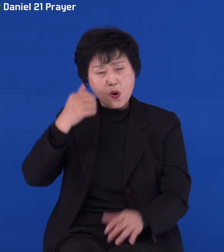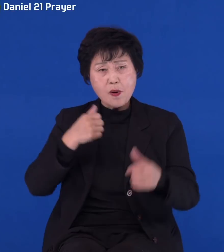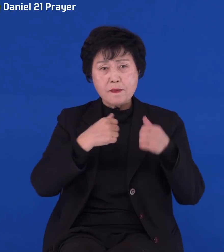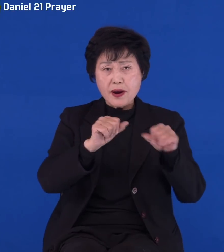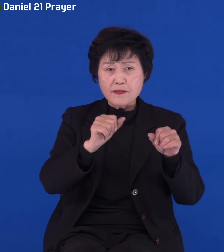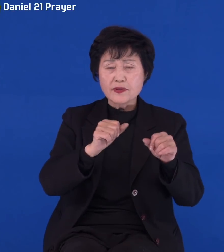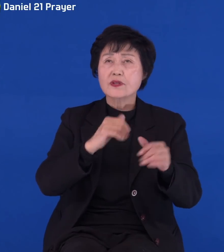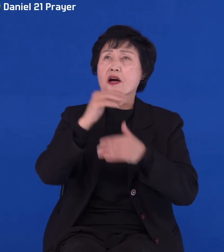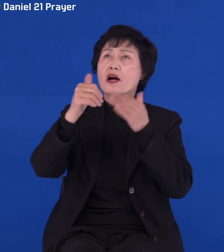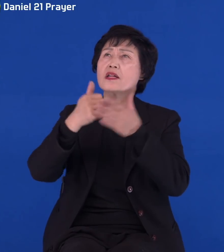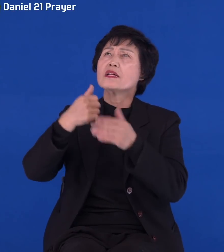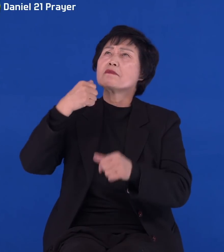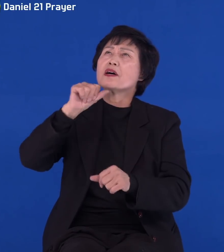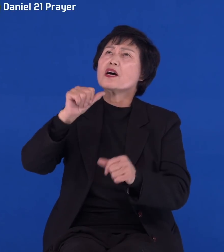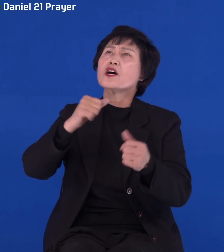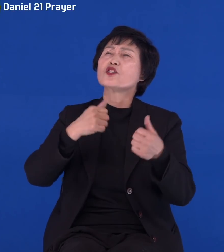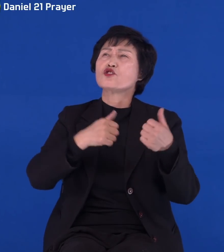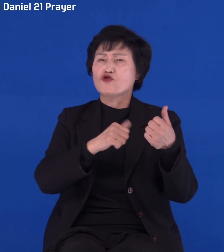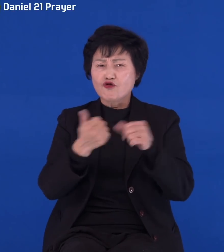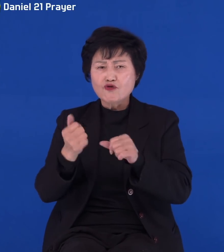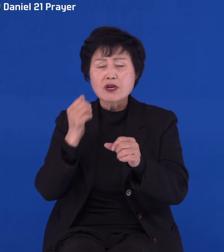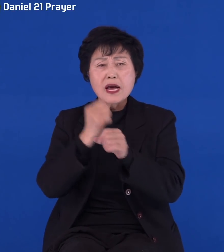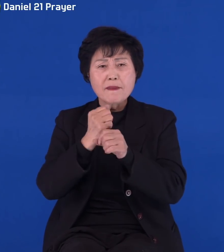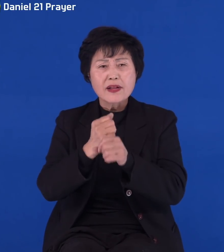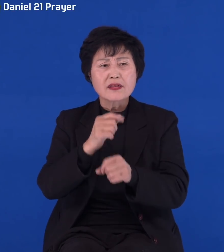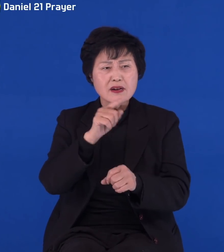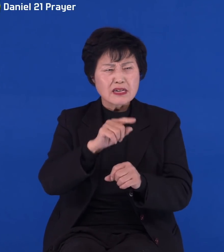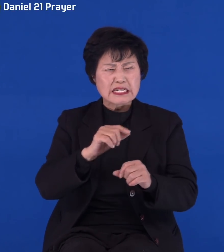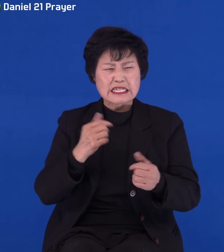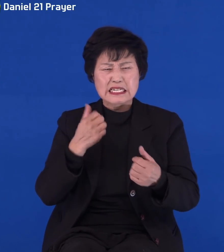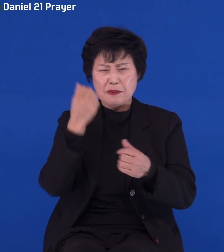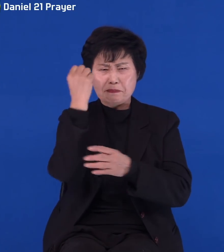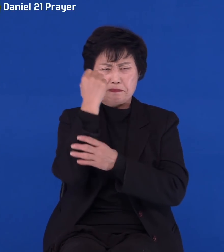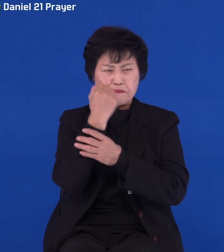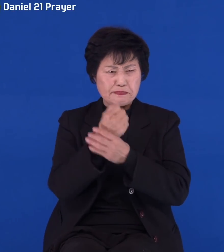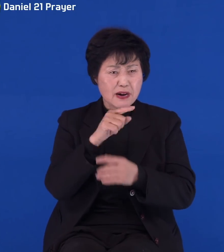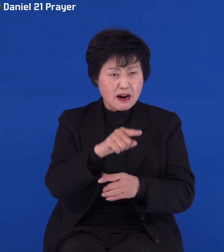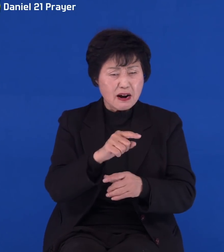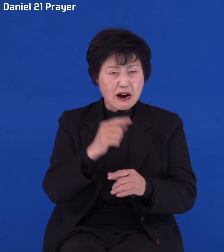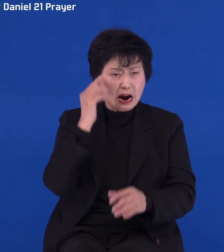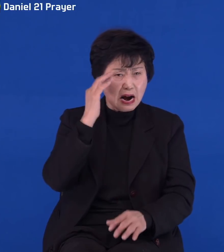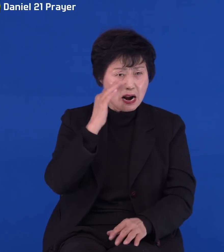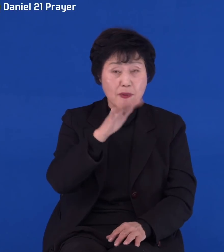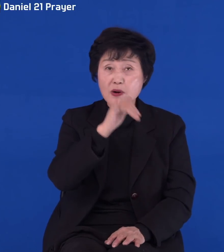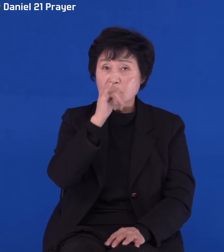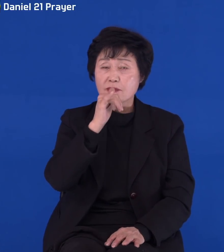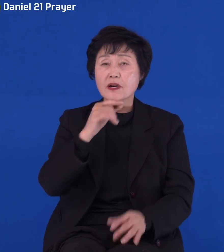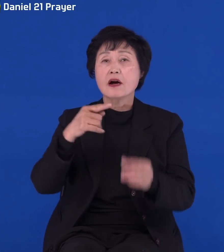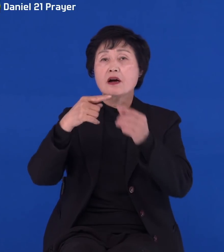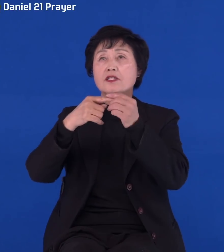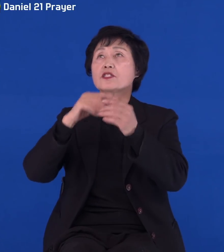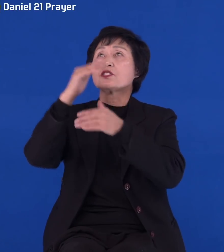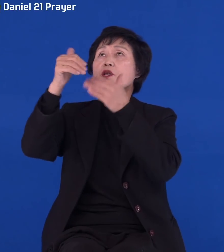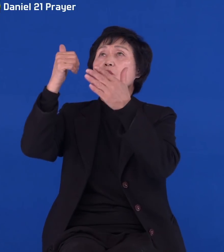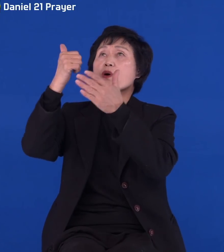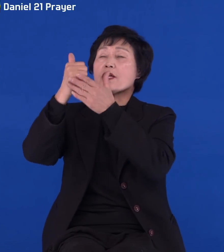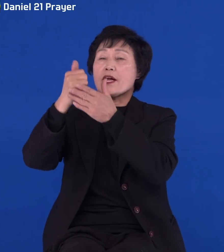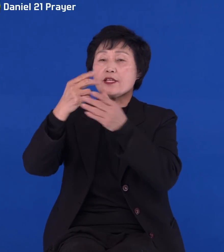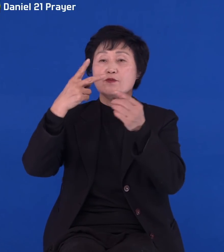썩어질 것들을 어떻게 아직도 갈망할 수 있겠습니까? 첫째도 하나님이 되어야 됩니다. 둘째도 하나님이 되어야